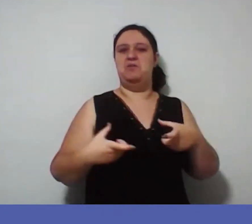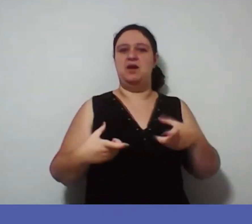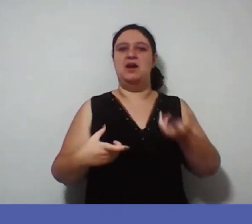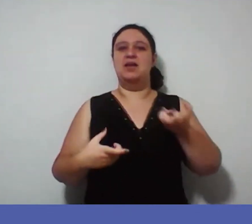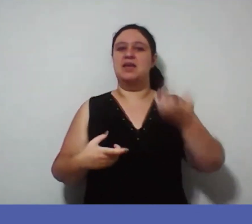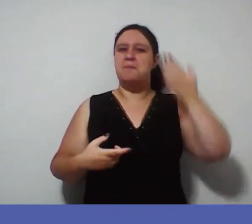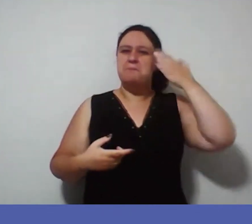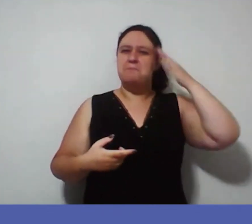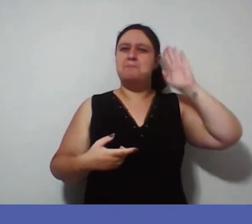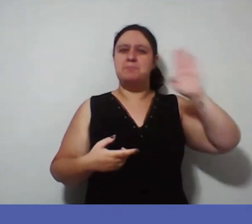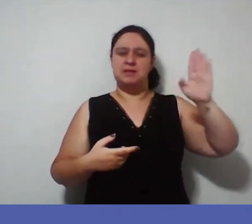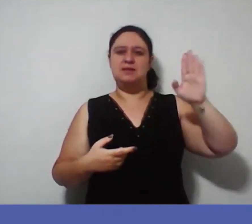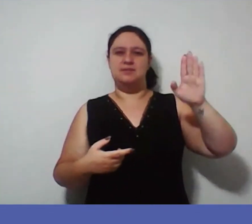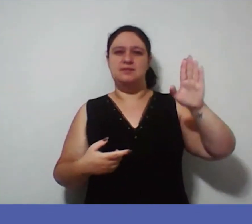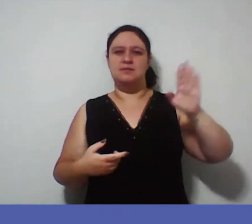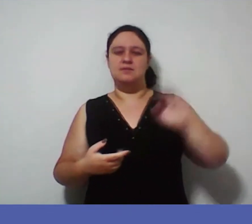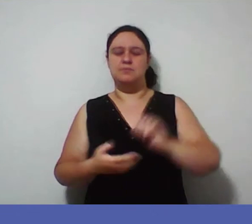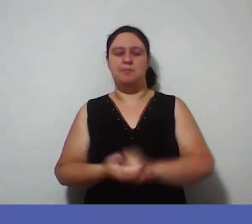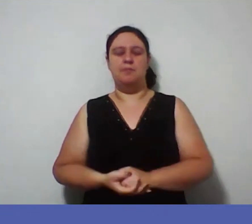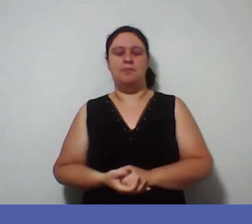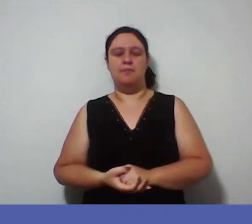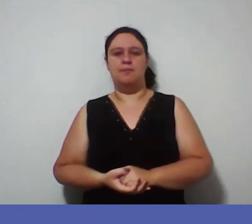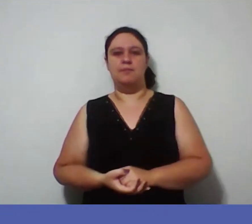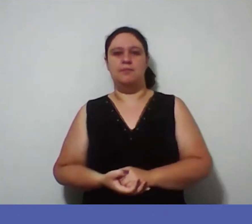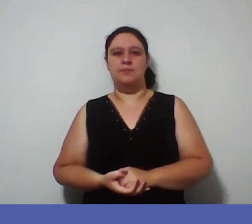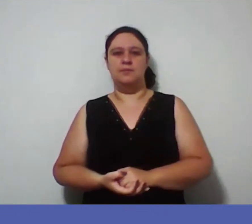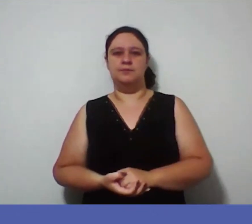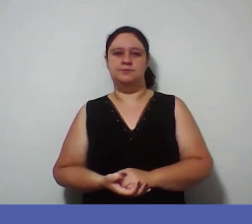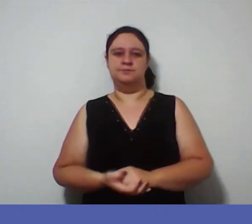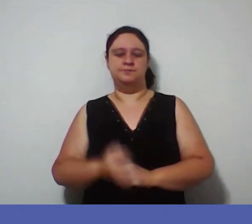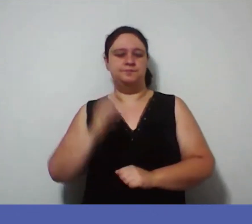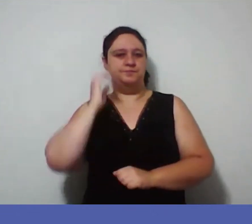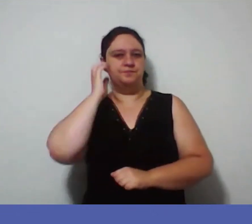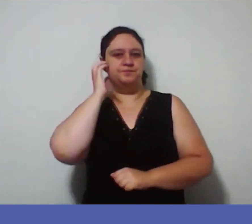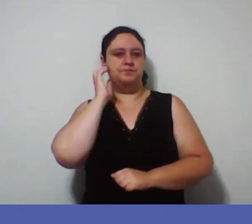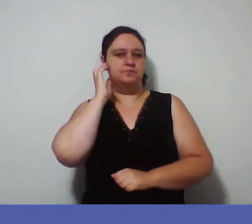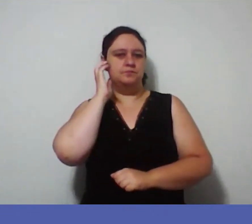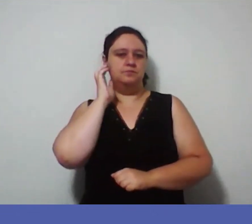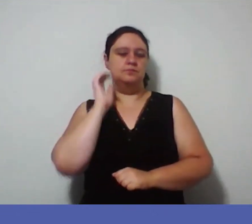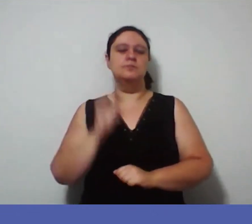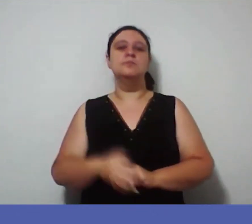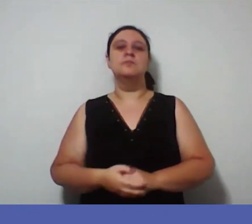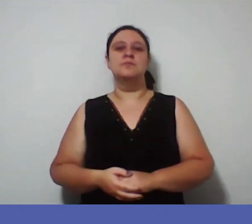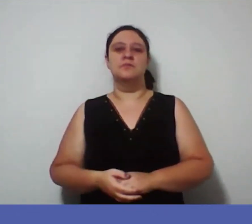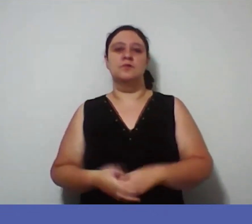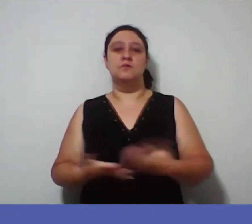ainda busca, né, a preeminência. Você é um cego.